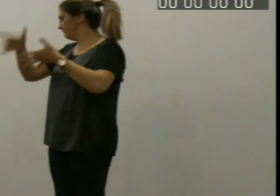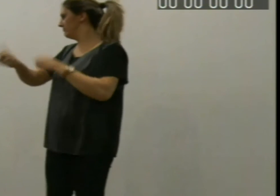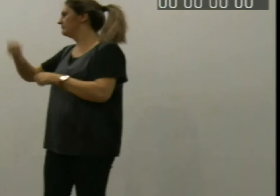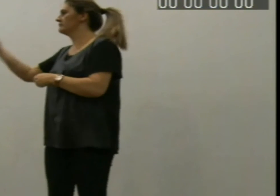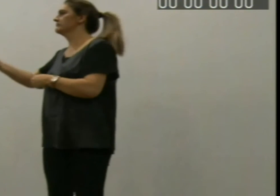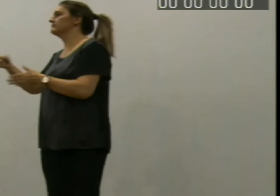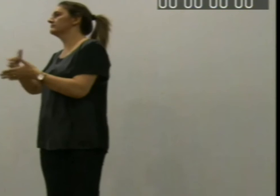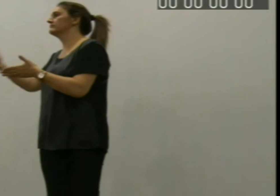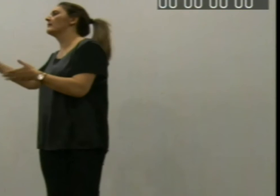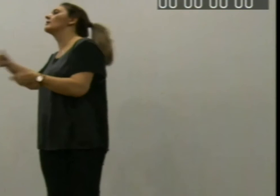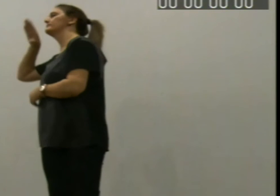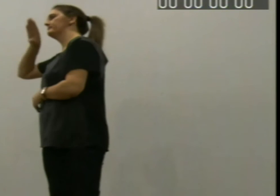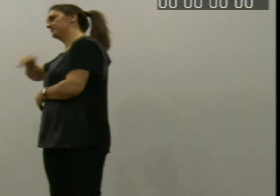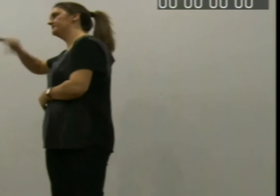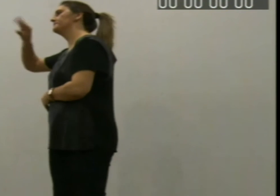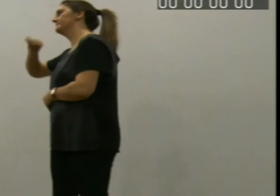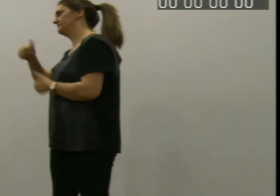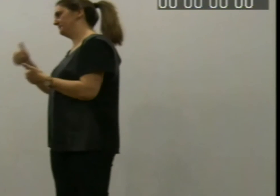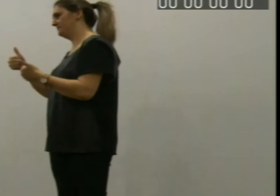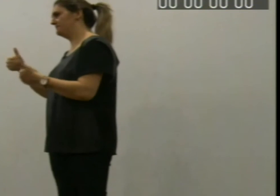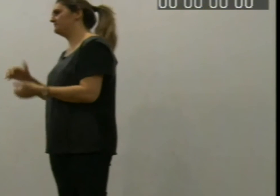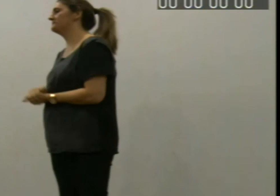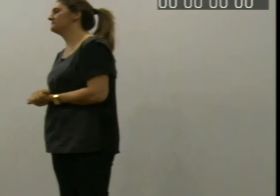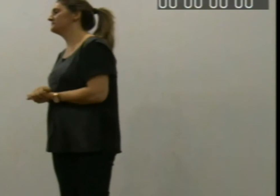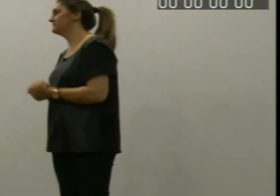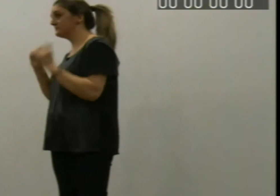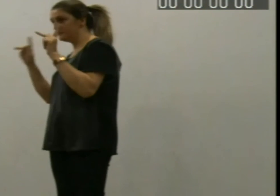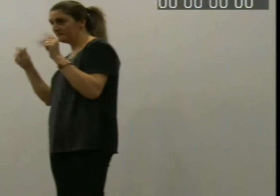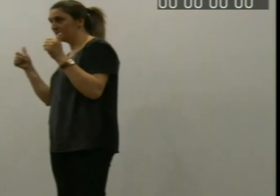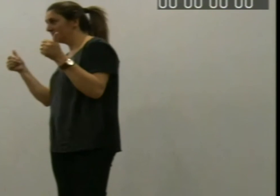segunda metade